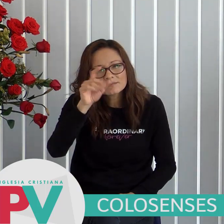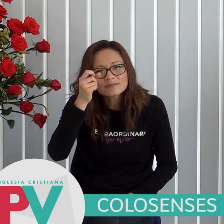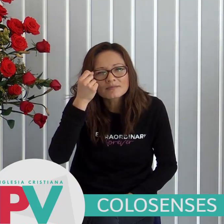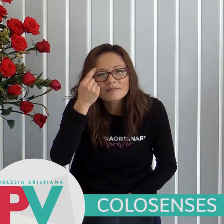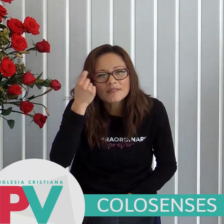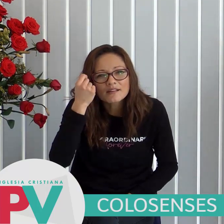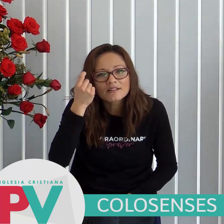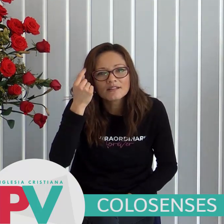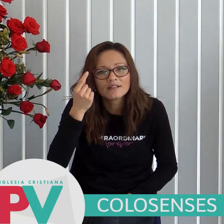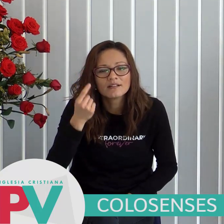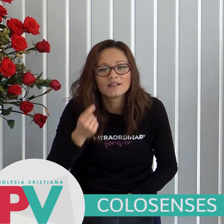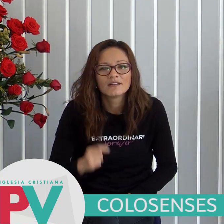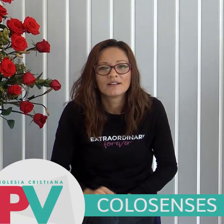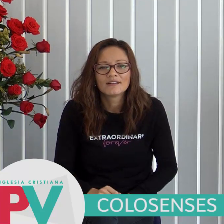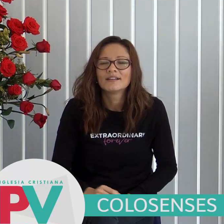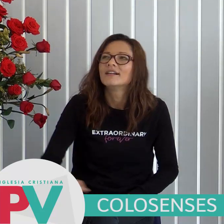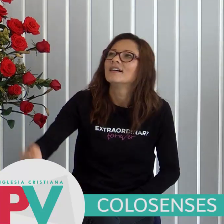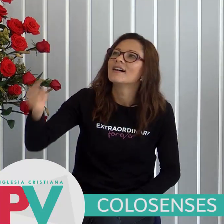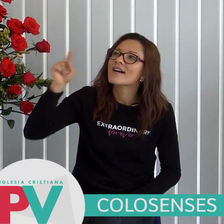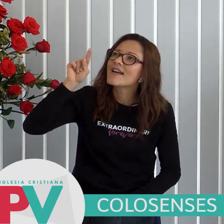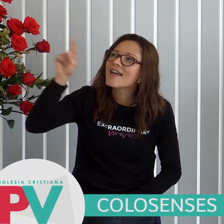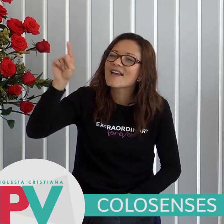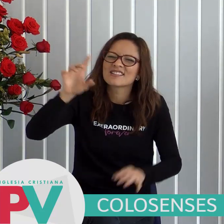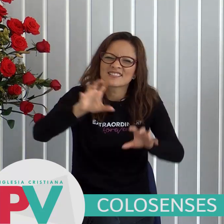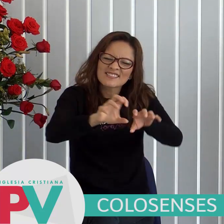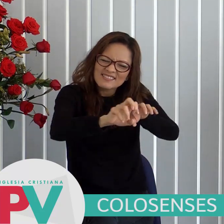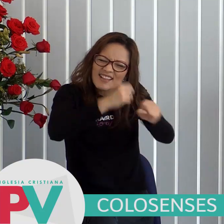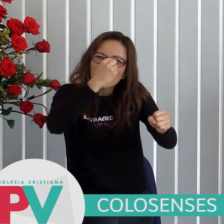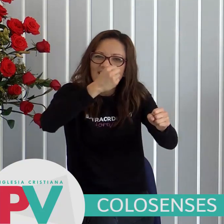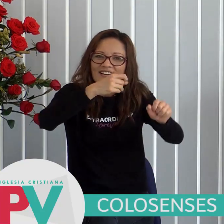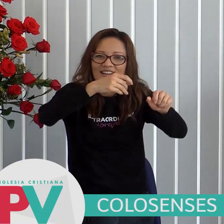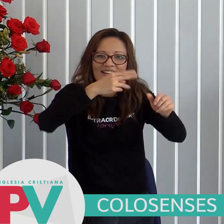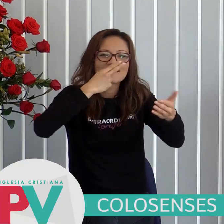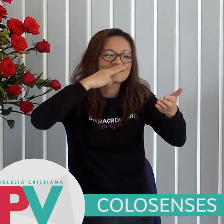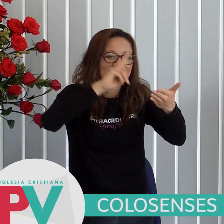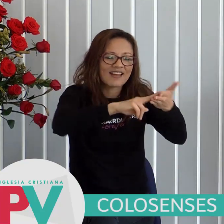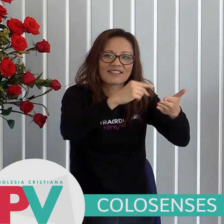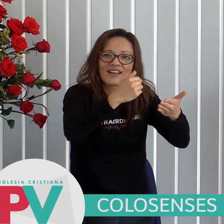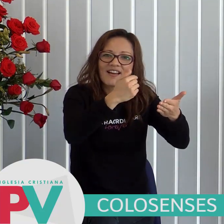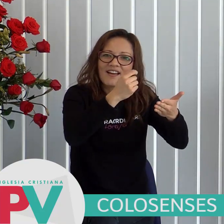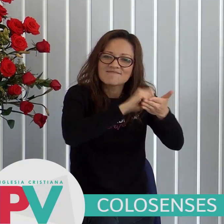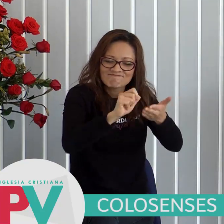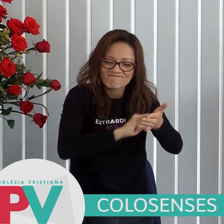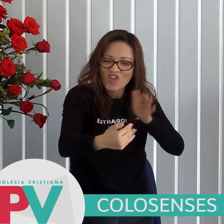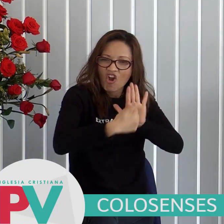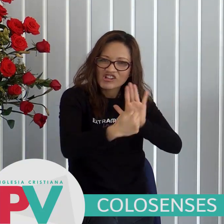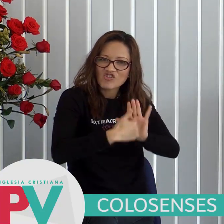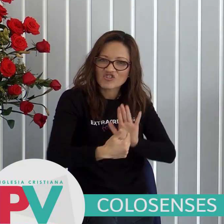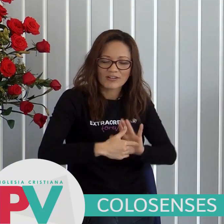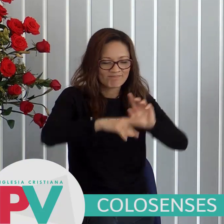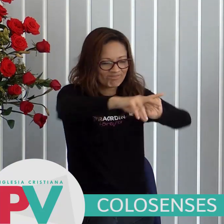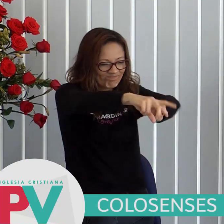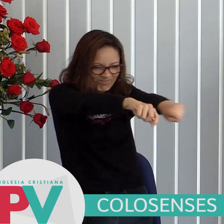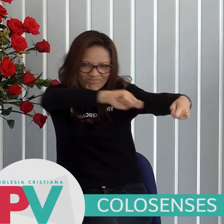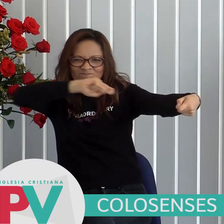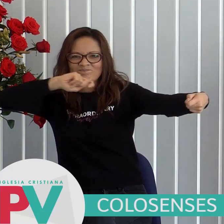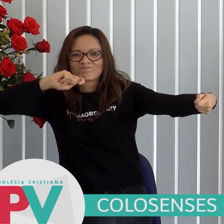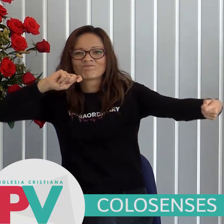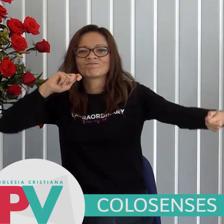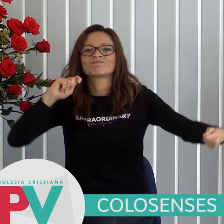Entiende que Él destruyó todos los decretos que había contra nosotros. Dice, y despojando a